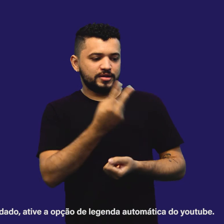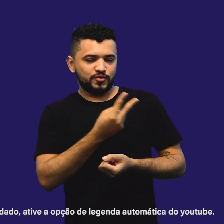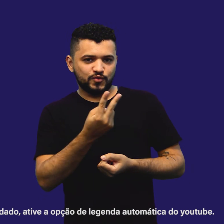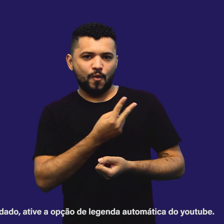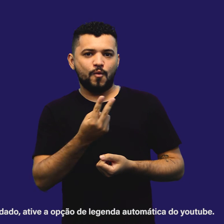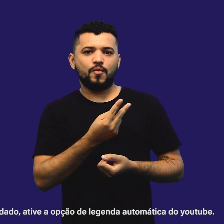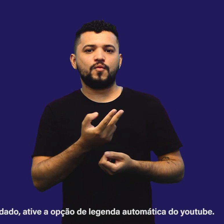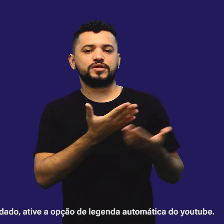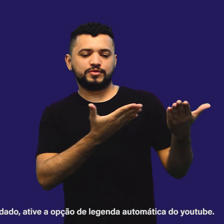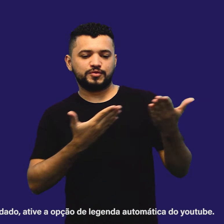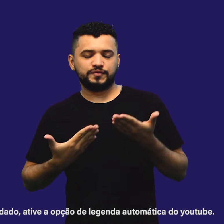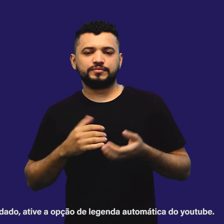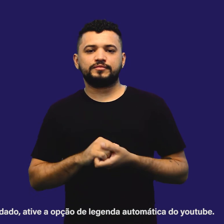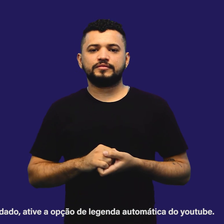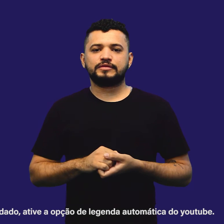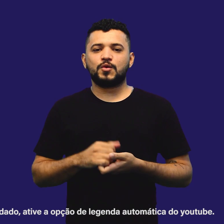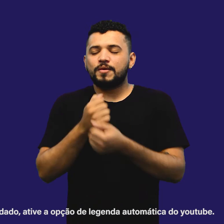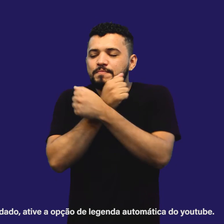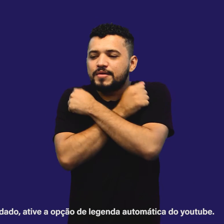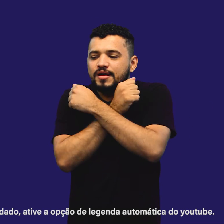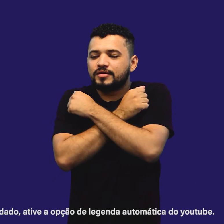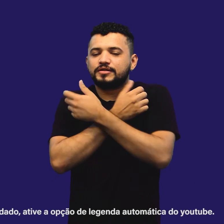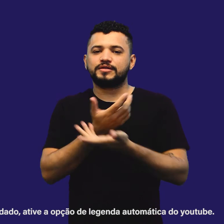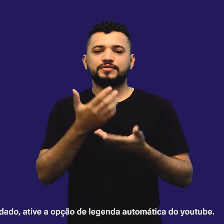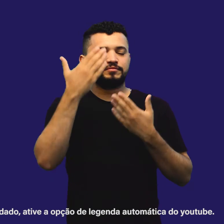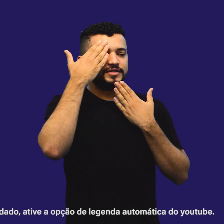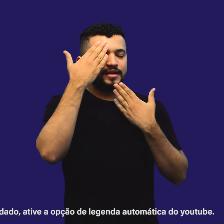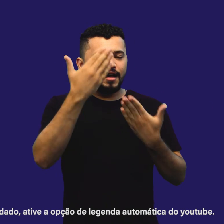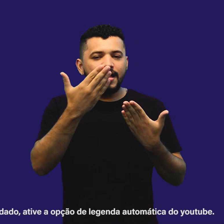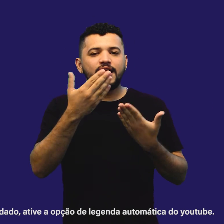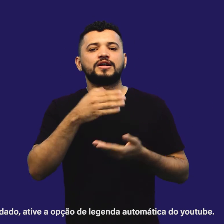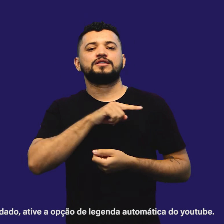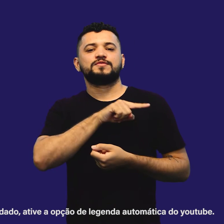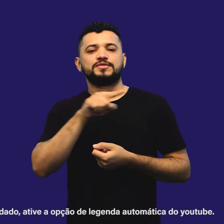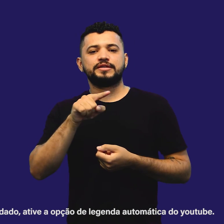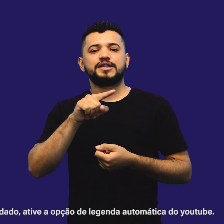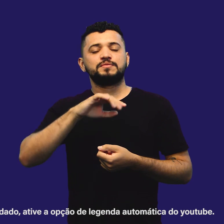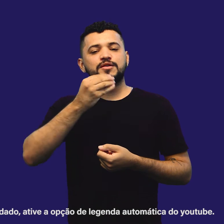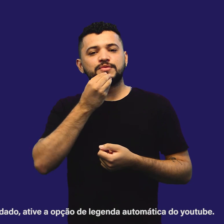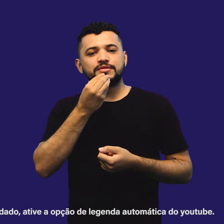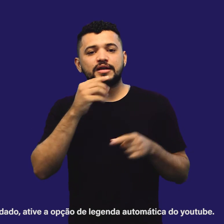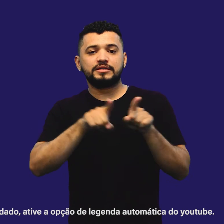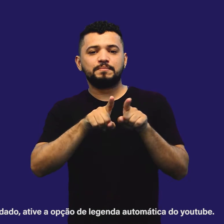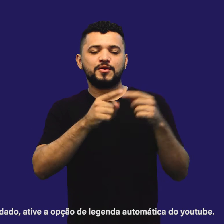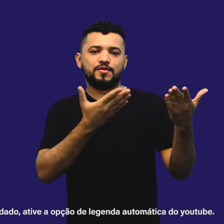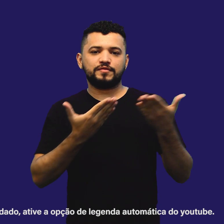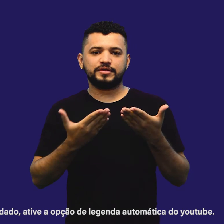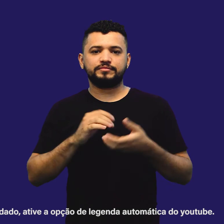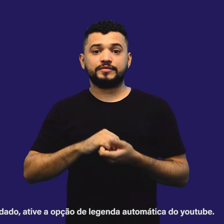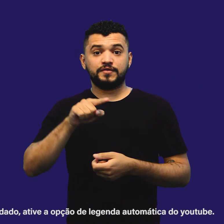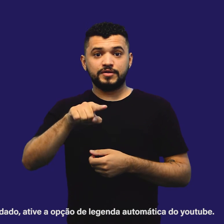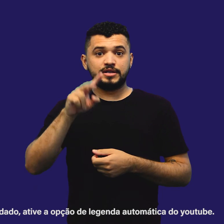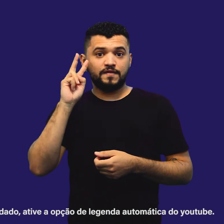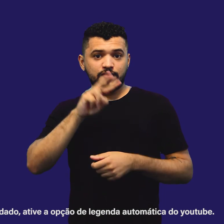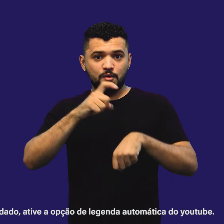abraço, meninas. Obrigada. Agradeço muito a oportunidade e o convite. Você ouviu o Momento Senac e ele está disponível na